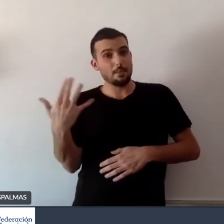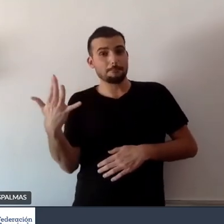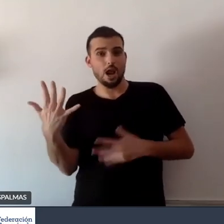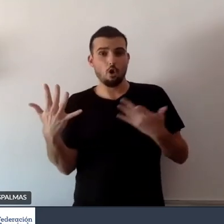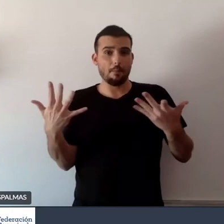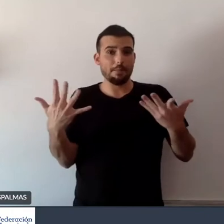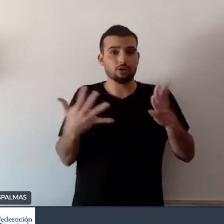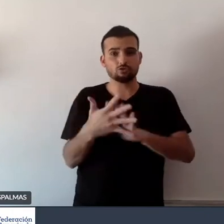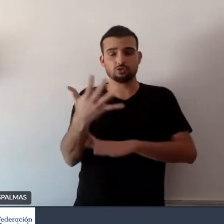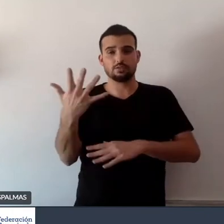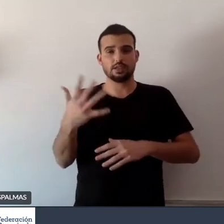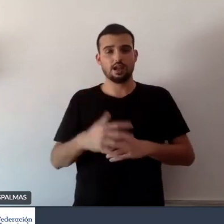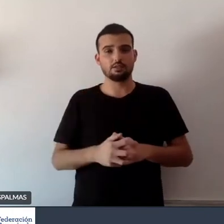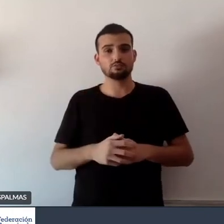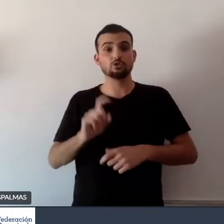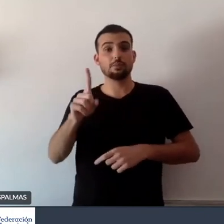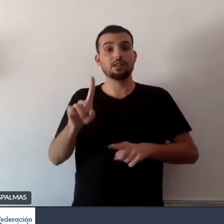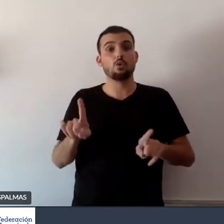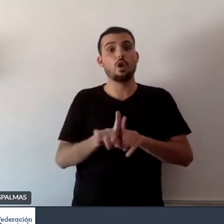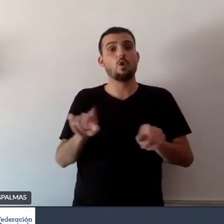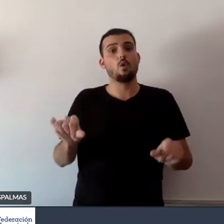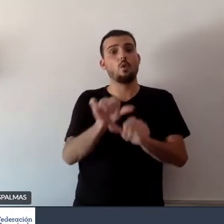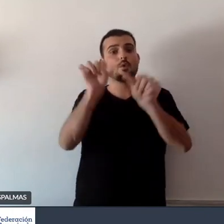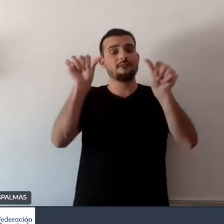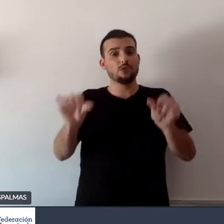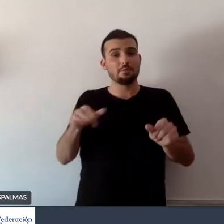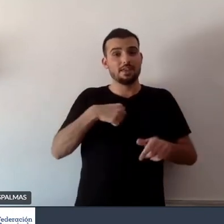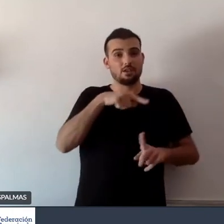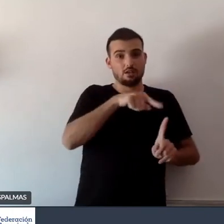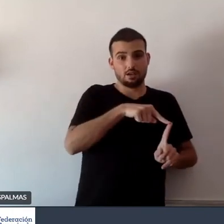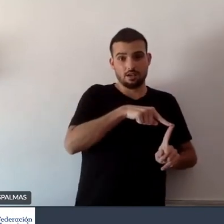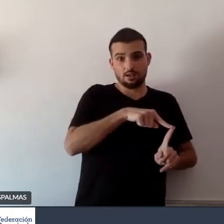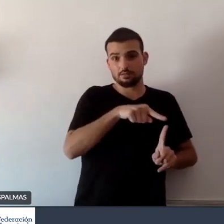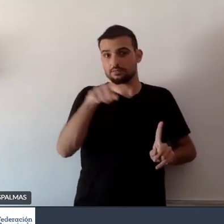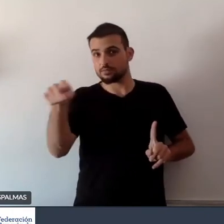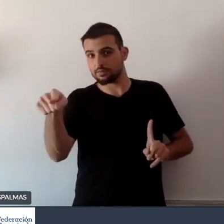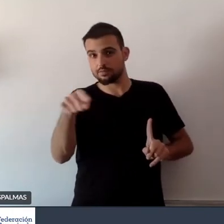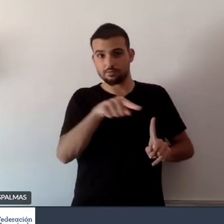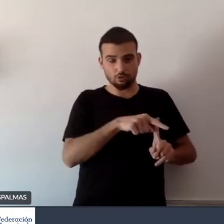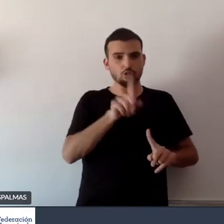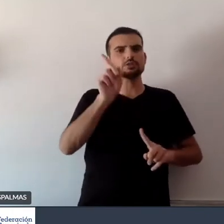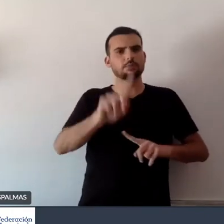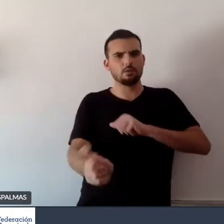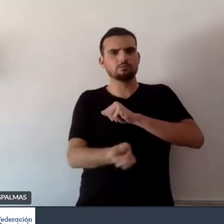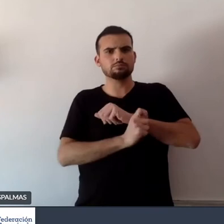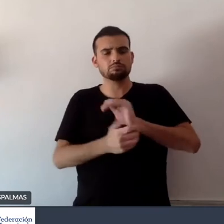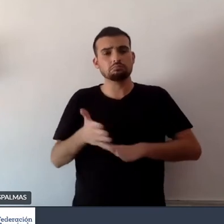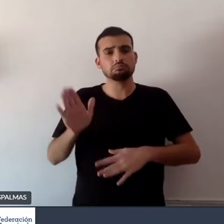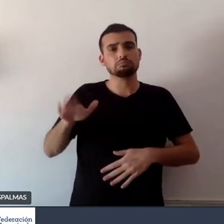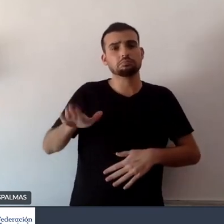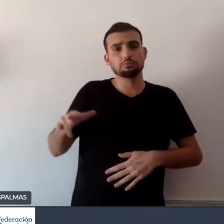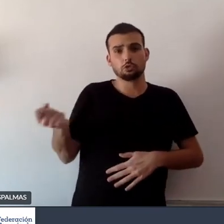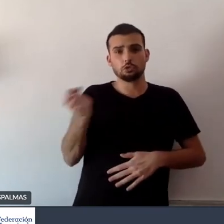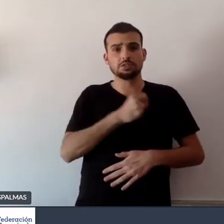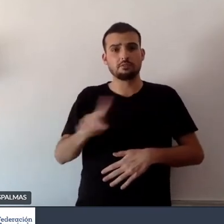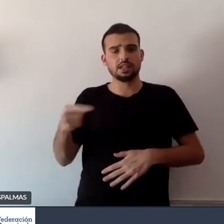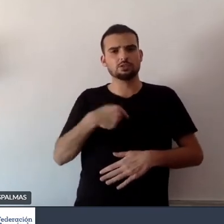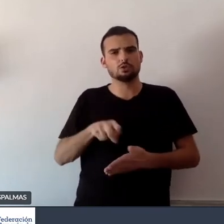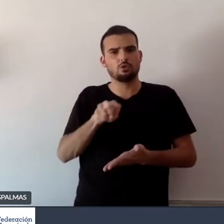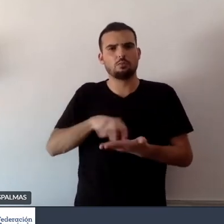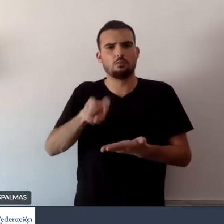un gesto para trasladarse de un lugar a otro, sino que en sí mismo es una herramienta para el juego sin balón que permite puertas atrás previas, que permite